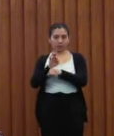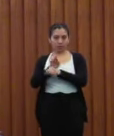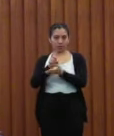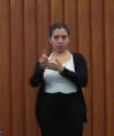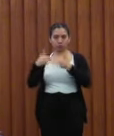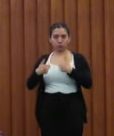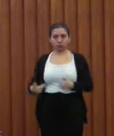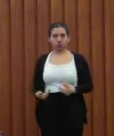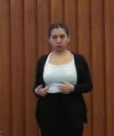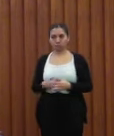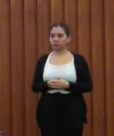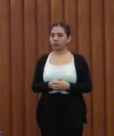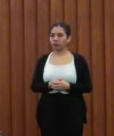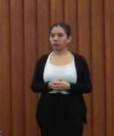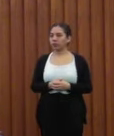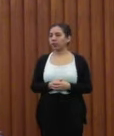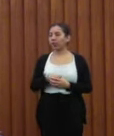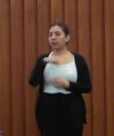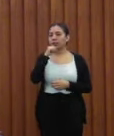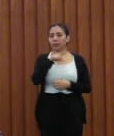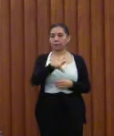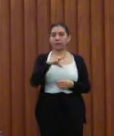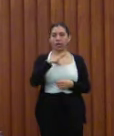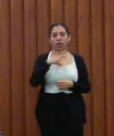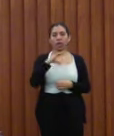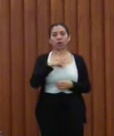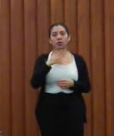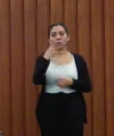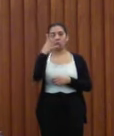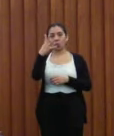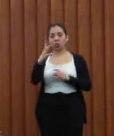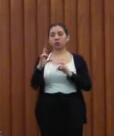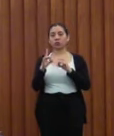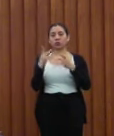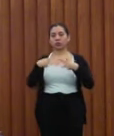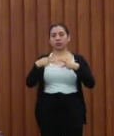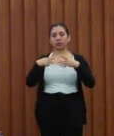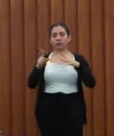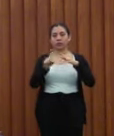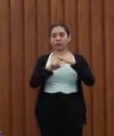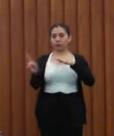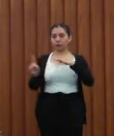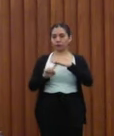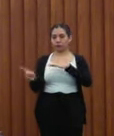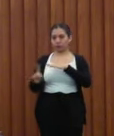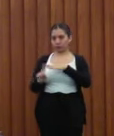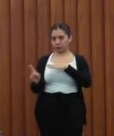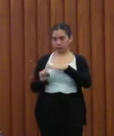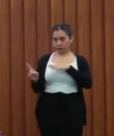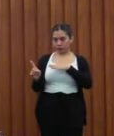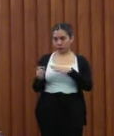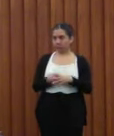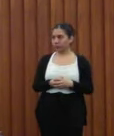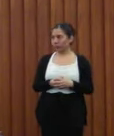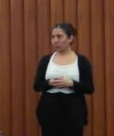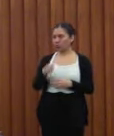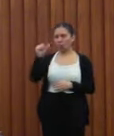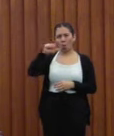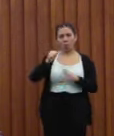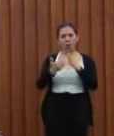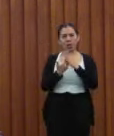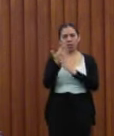¿no? De migrantes tenemos 4 casos, pero también pensamos que están subreportados. Hay algunos, hoy en la mañana